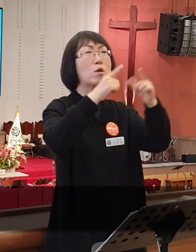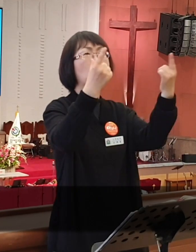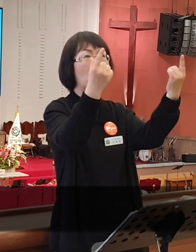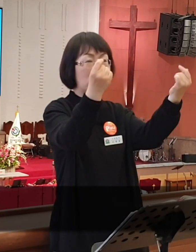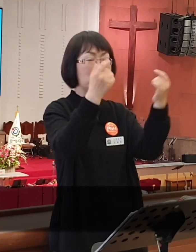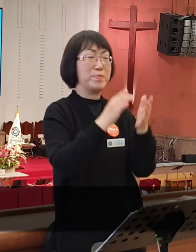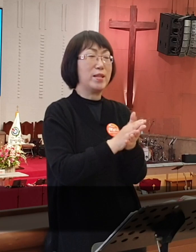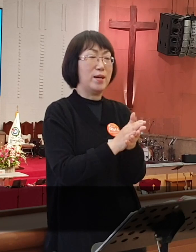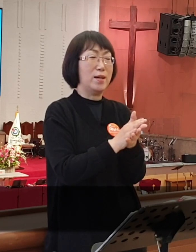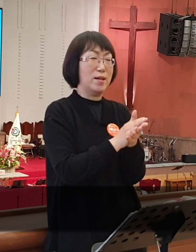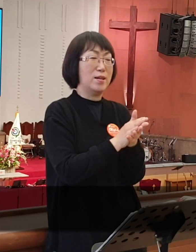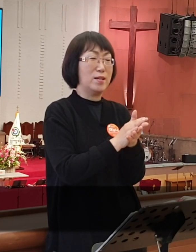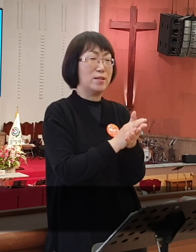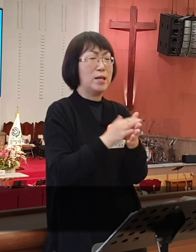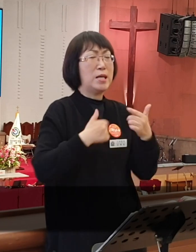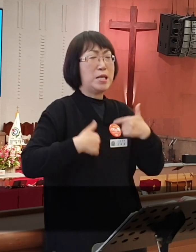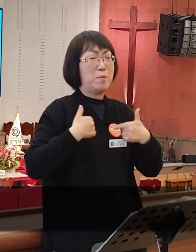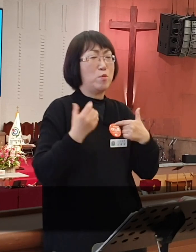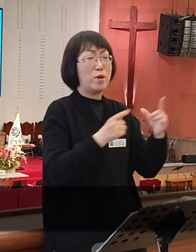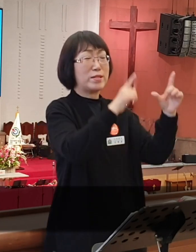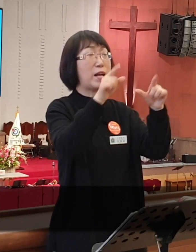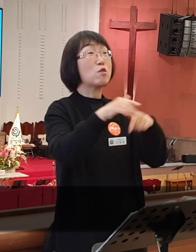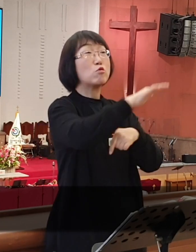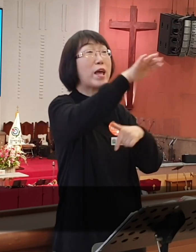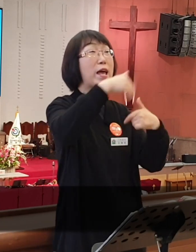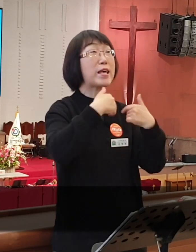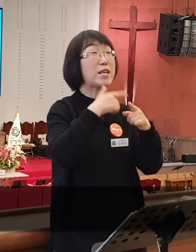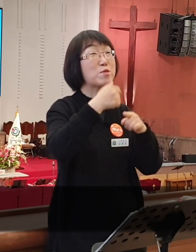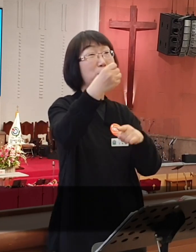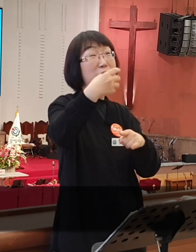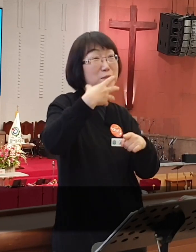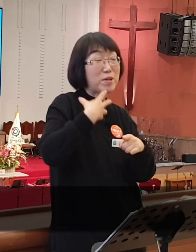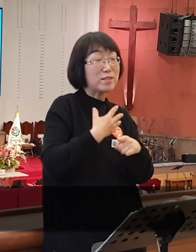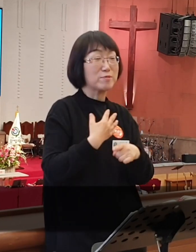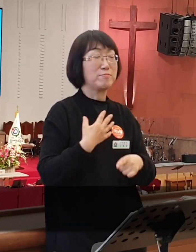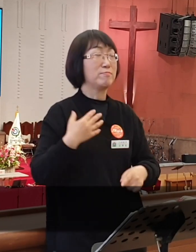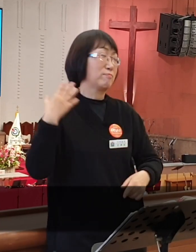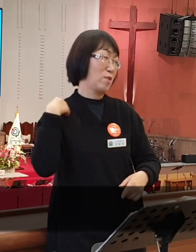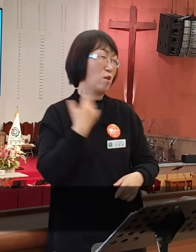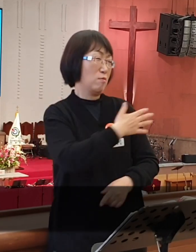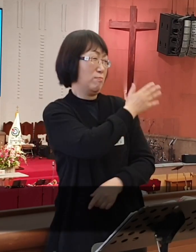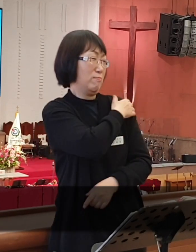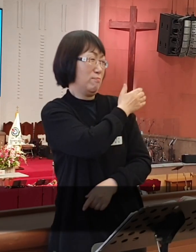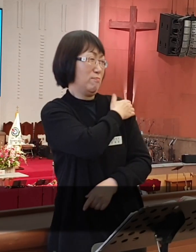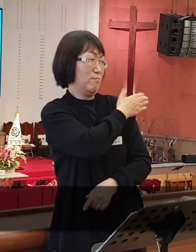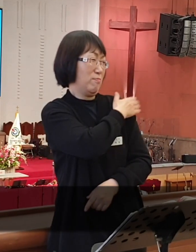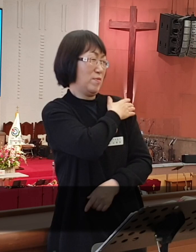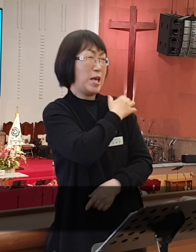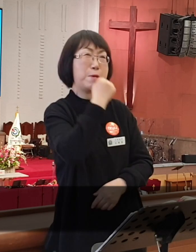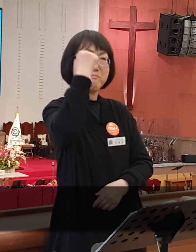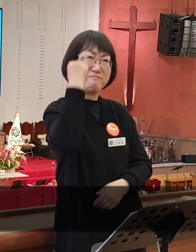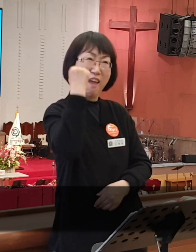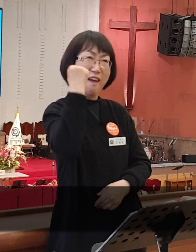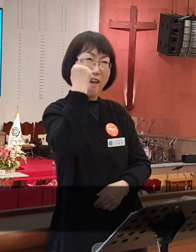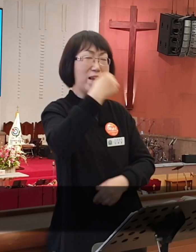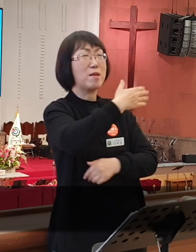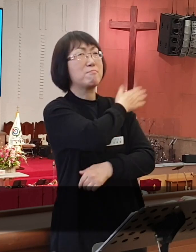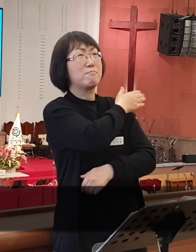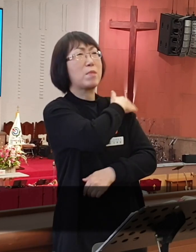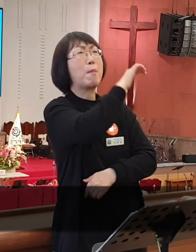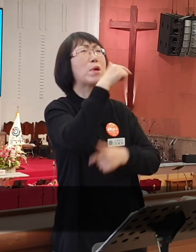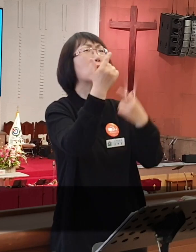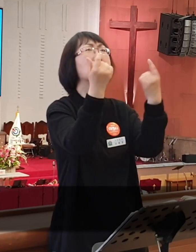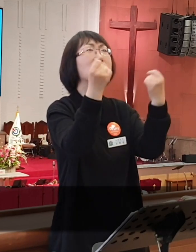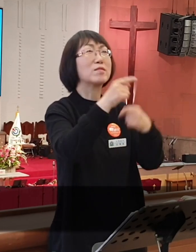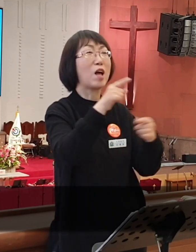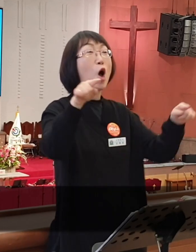겁니다. 기쁨으로 살아가는 우리에게 예수님이 하시는 말씀이에요. 어깨를 텅 치면서 뭐라고 하신다고요? 힘내라고 하시죠. 옆에